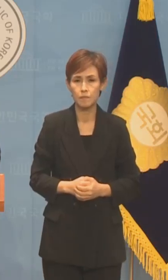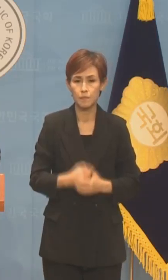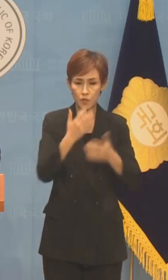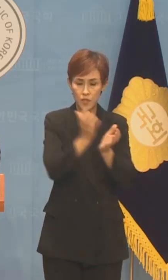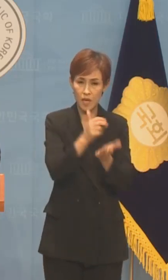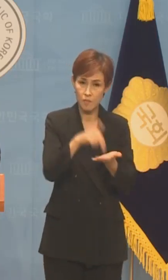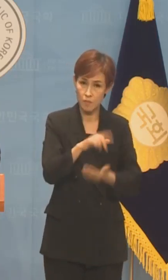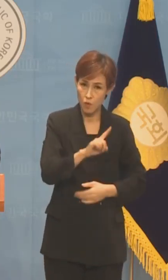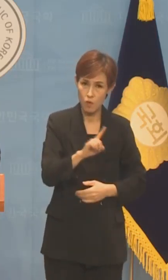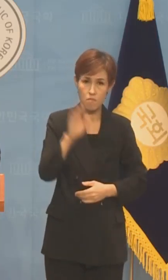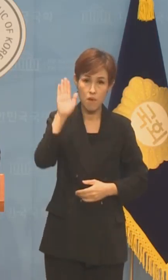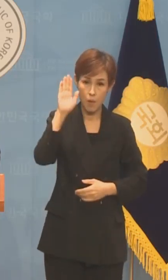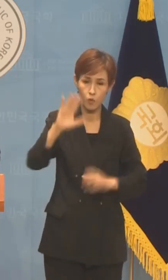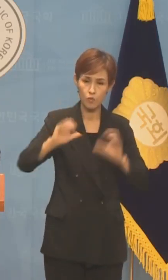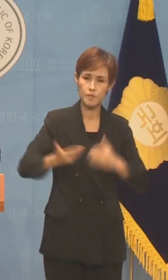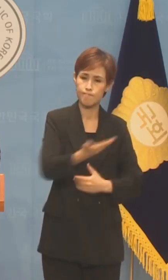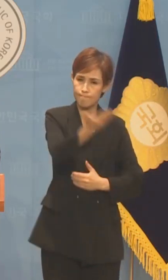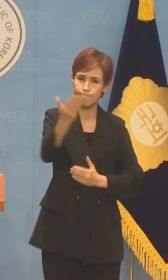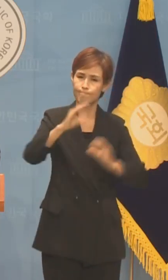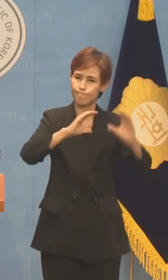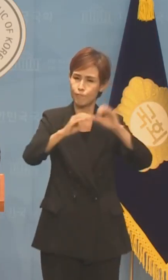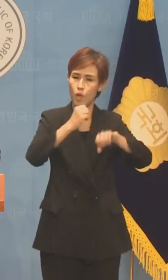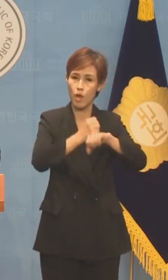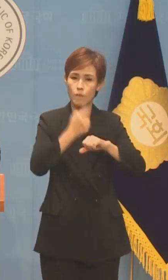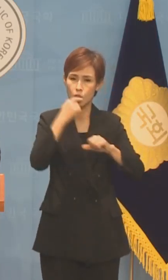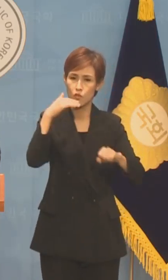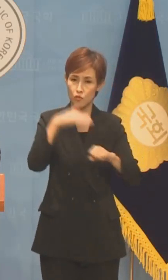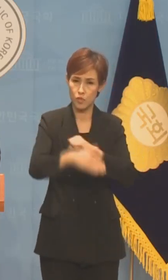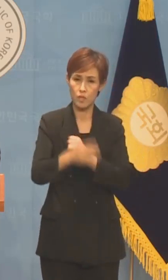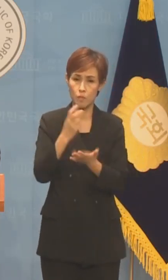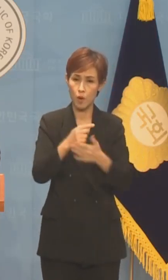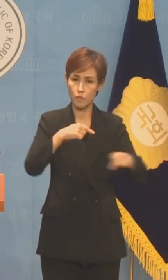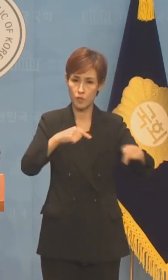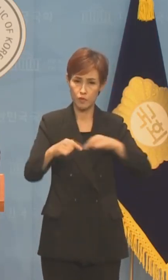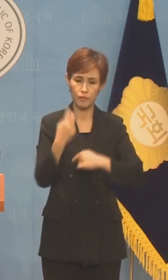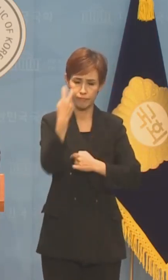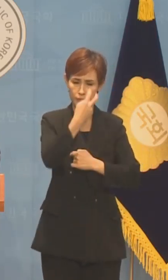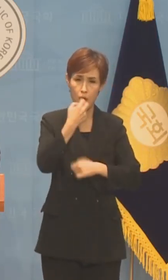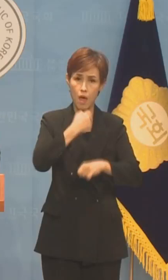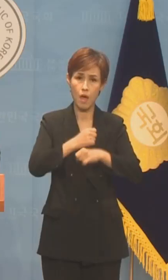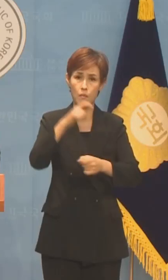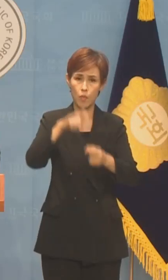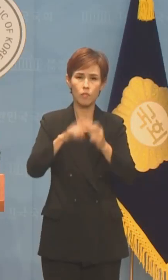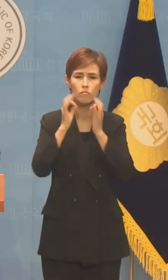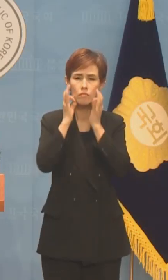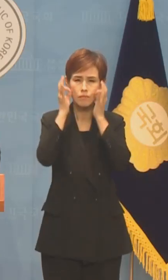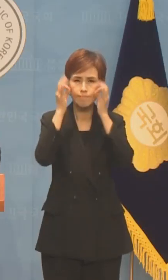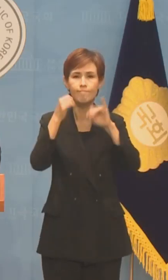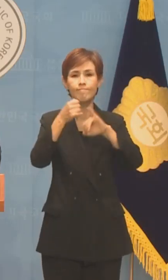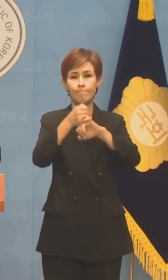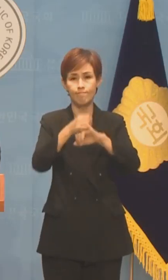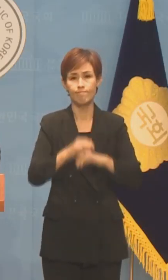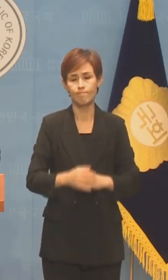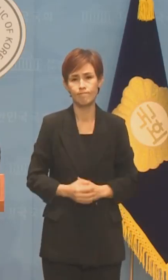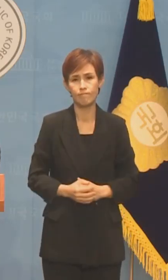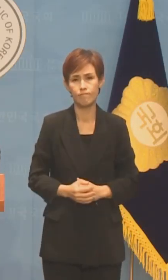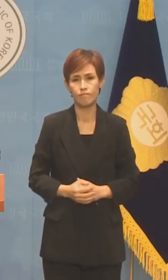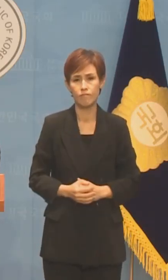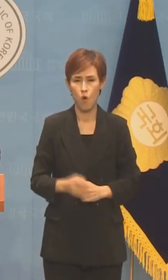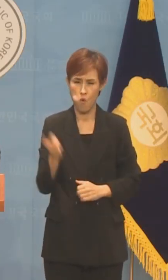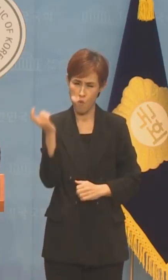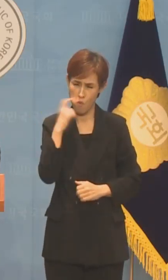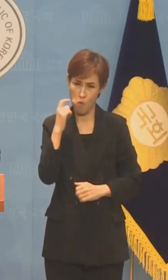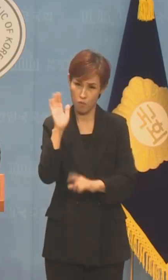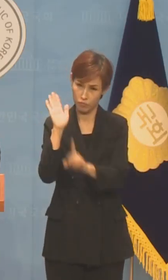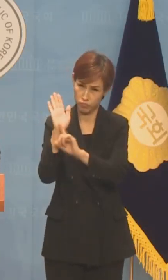민주당은 앞으로도 국민과 소통하여 민주주의와 법치주의를 수호하기 위해 최선을 다할 것입니다. 어떠한